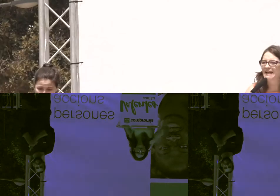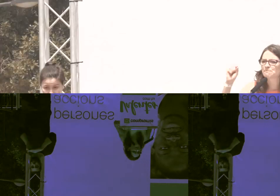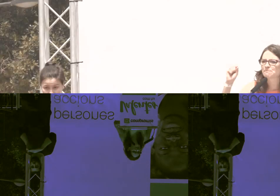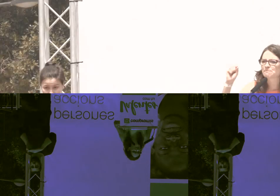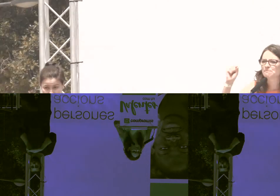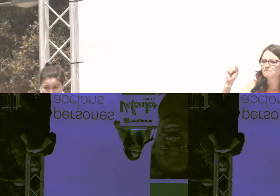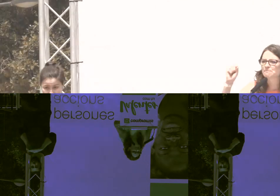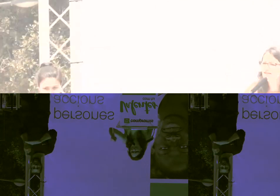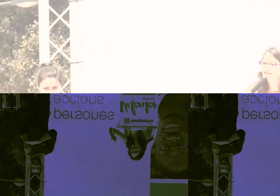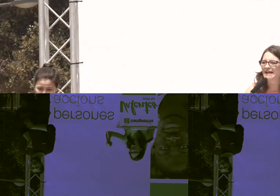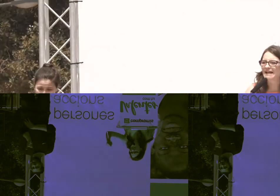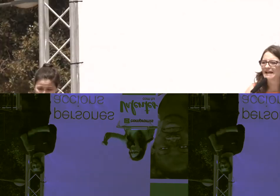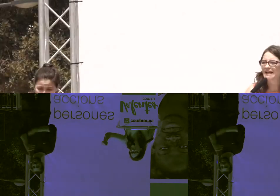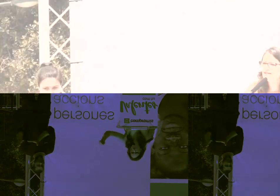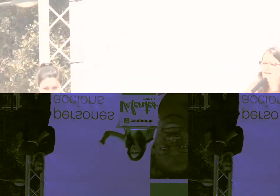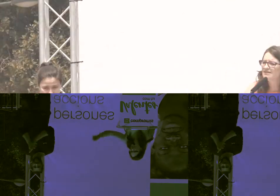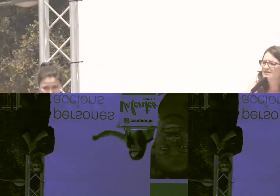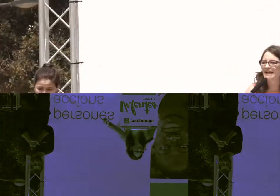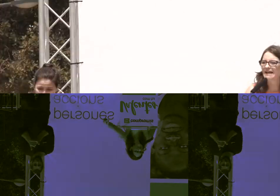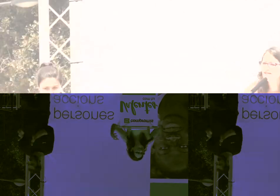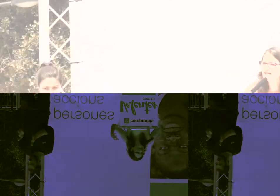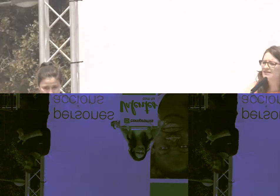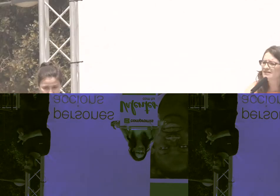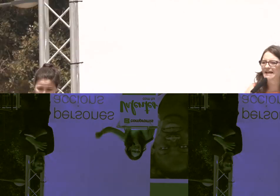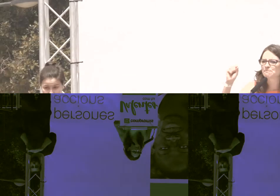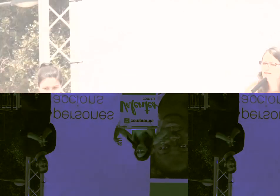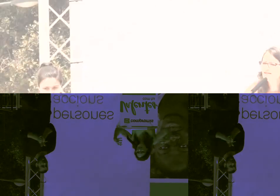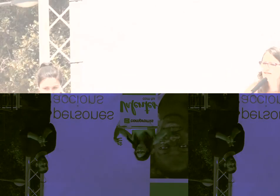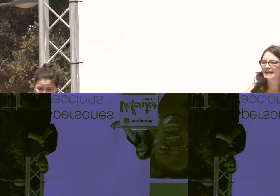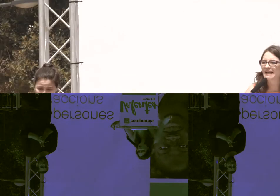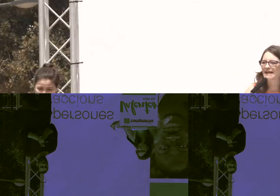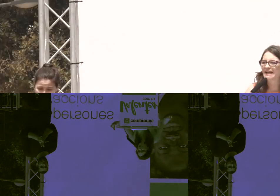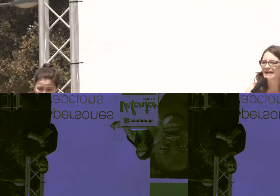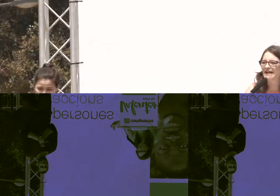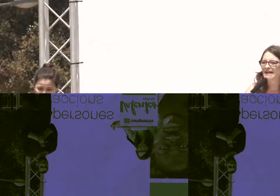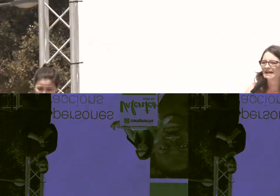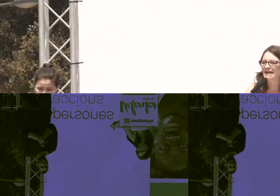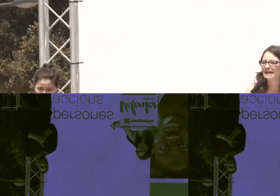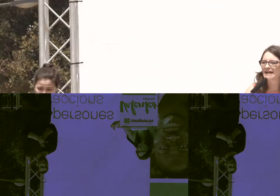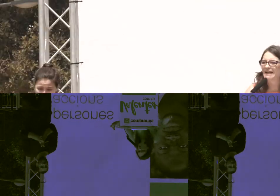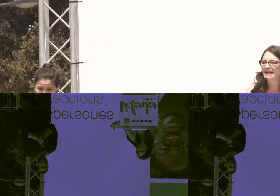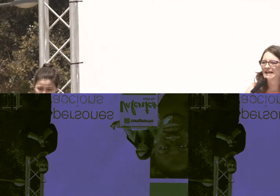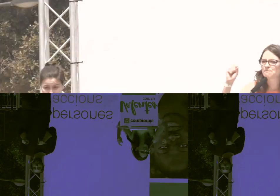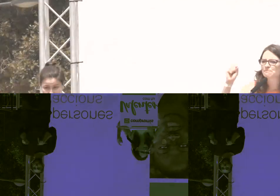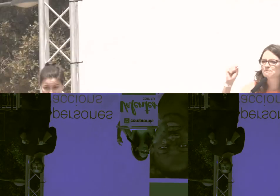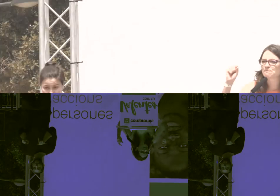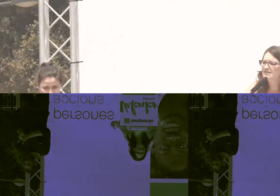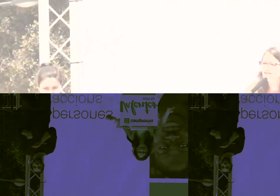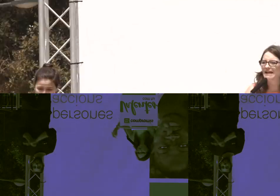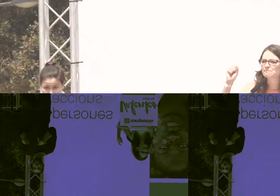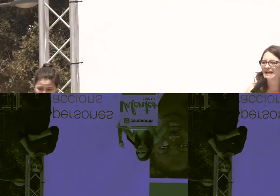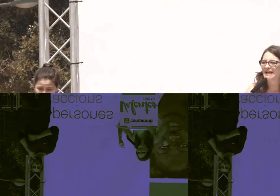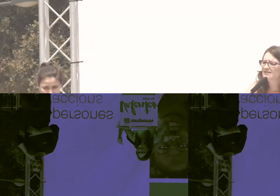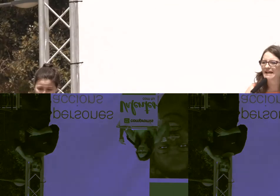alè a tots els que tenim al costat en aquesta germanor que hem construït des de Compromís, sabent que el